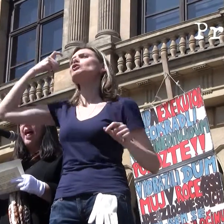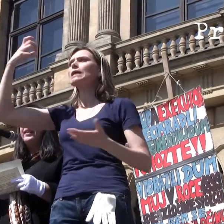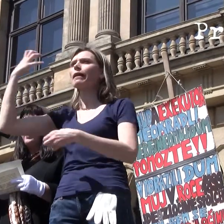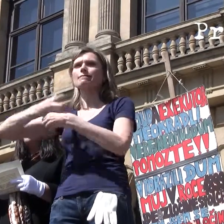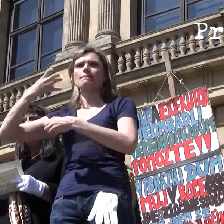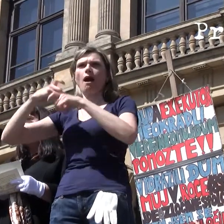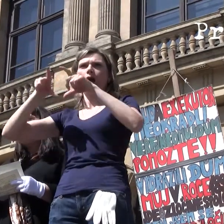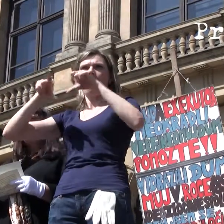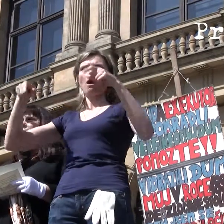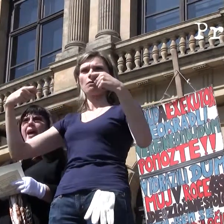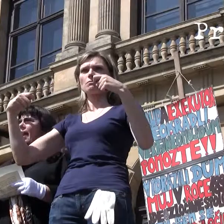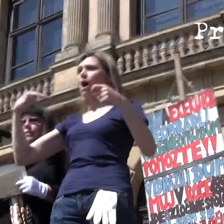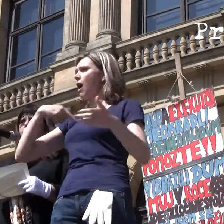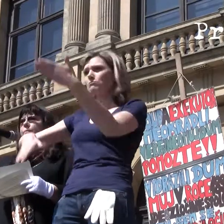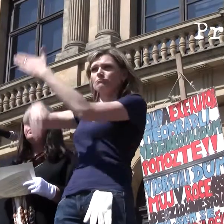Sociální.